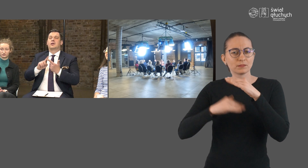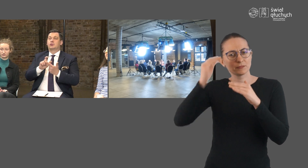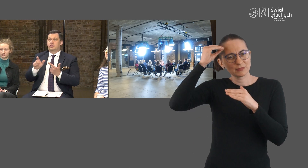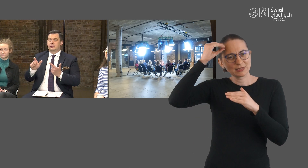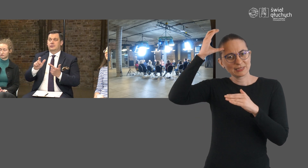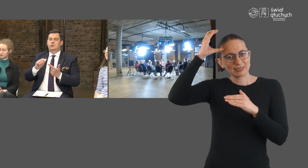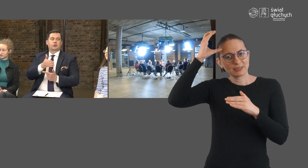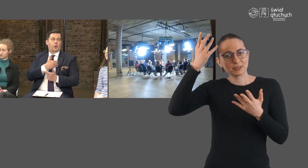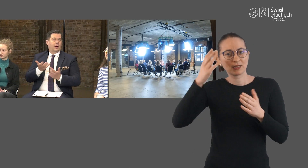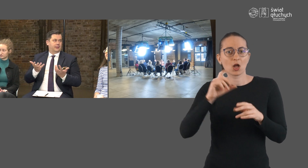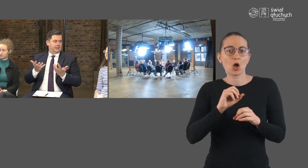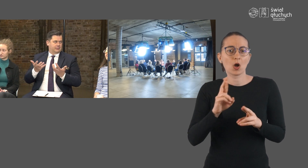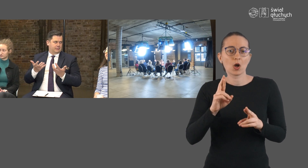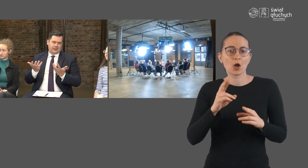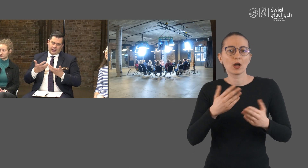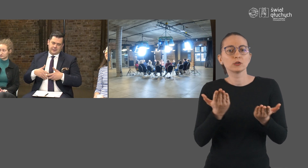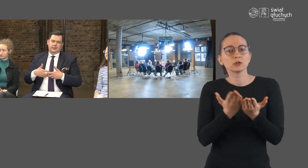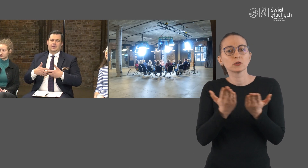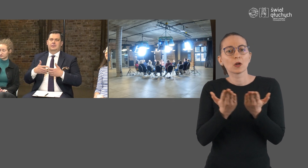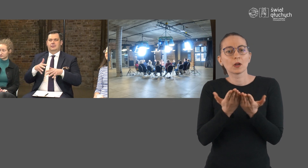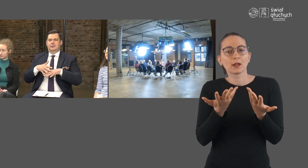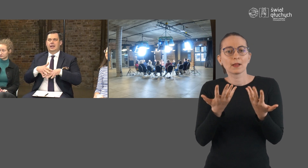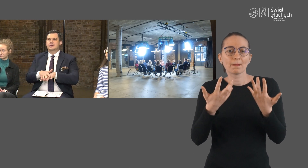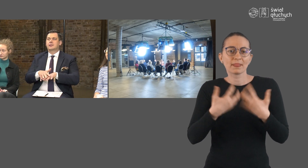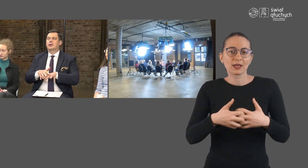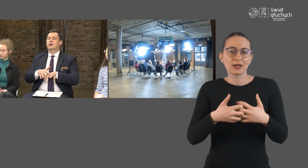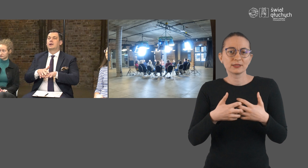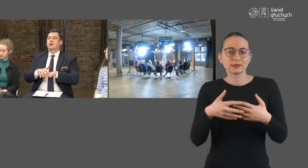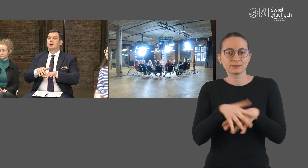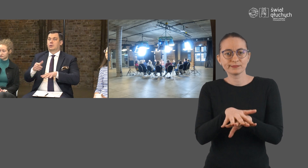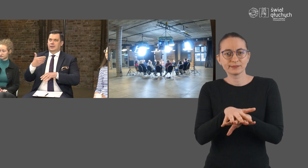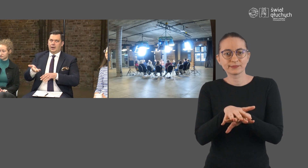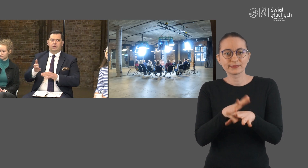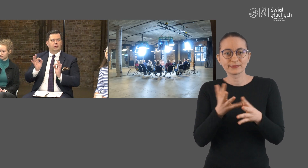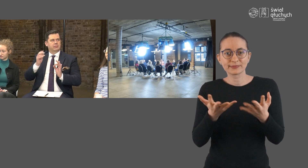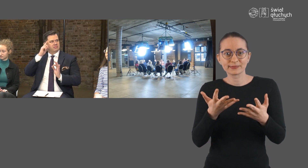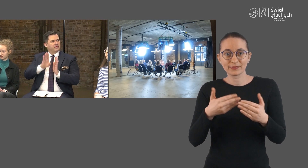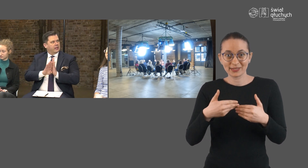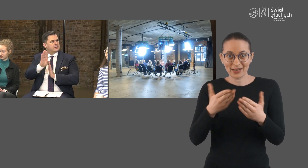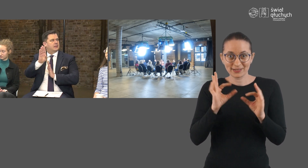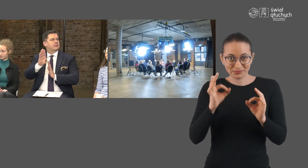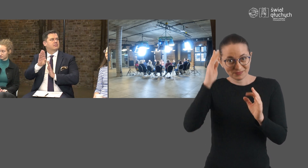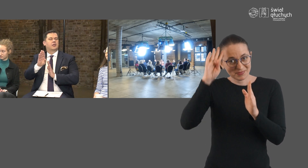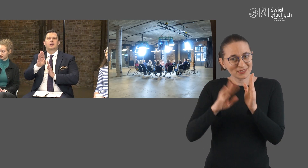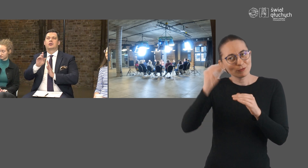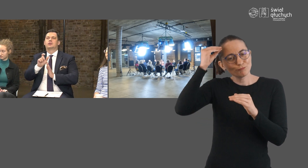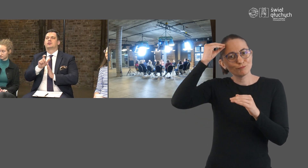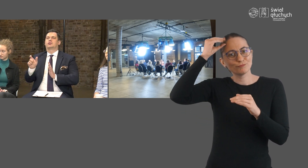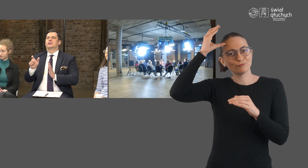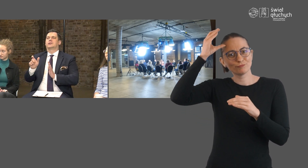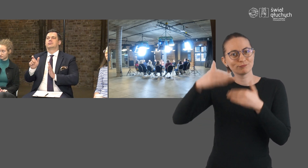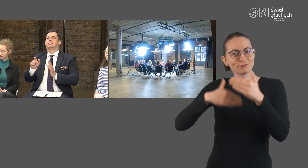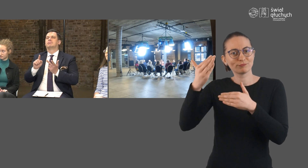czy lepiej? Czy lepiej właśnie tutaj być w szkole integracyjnej? Czy to daje nam dobrą